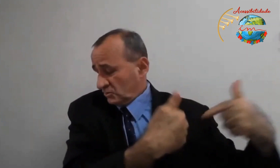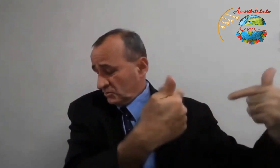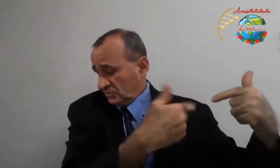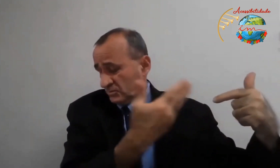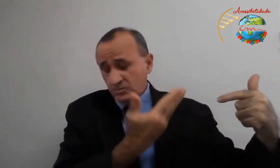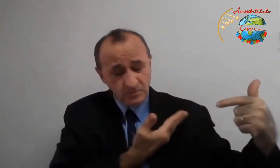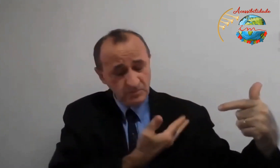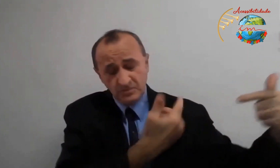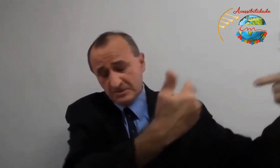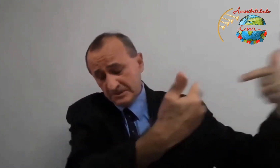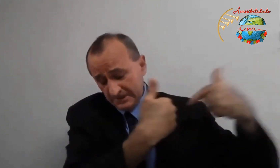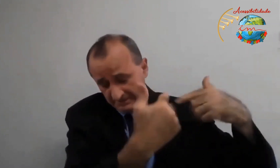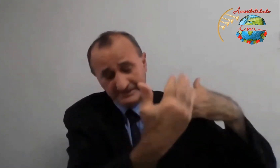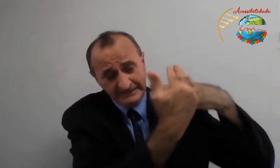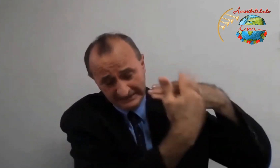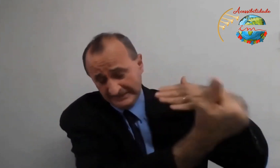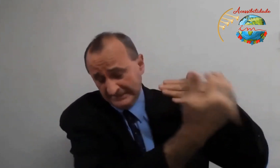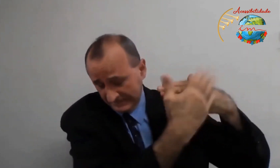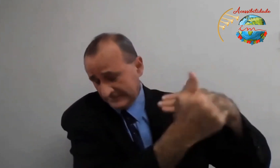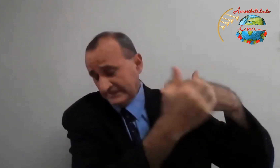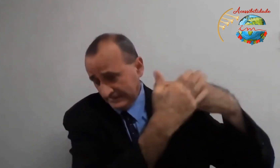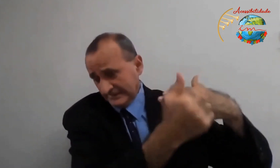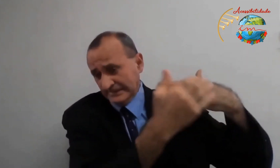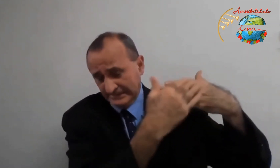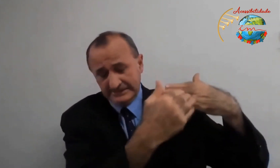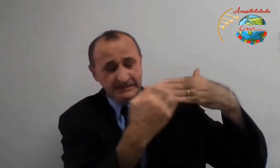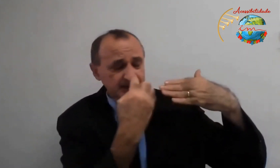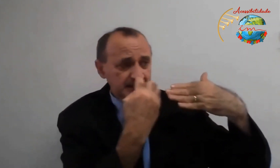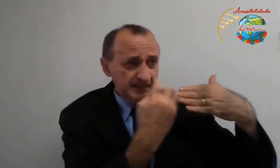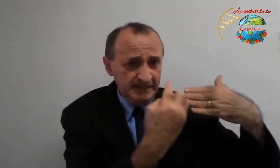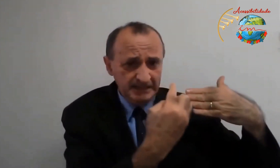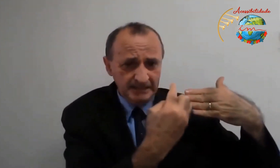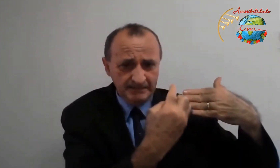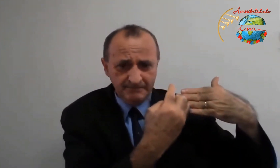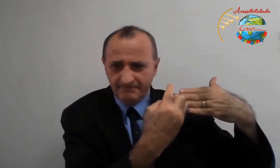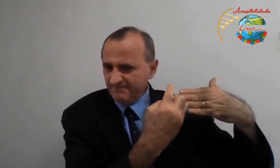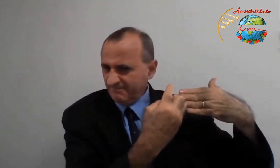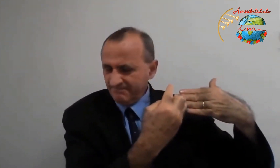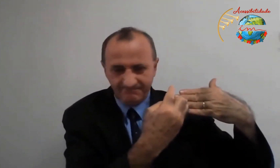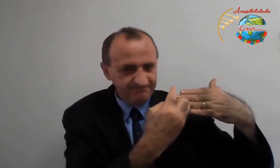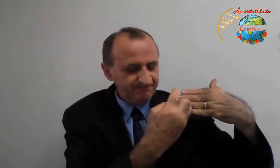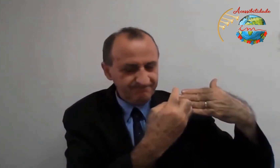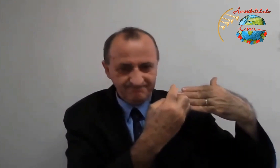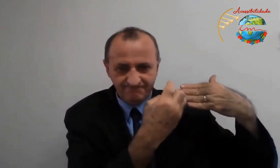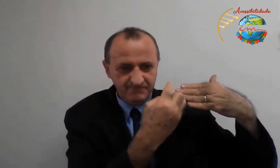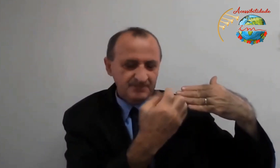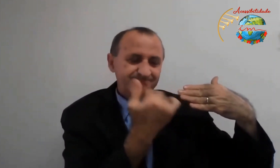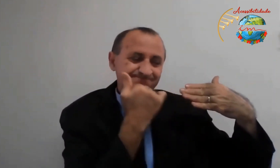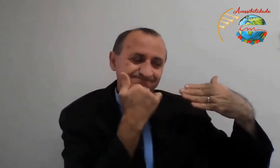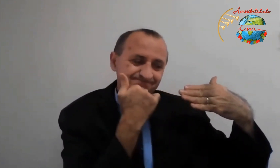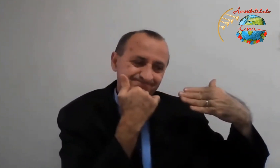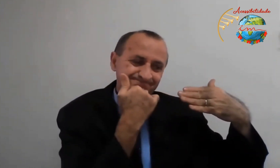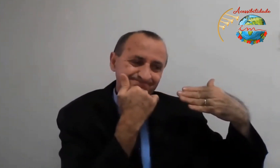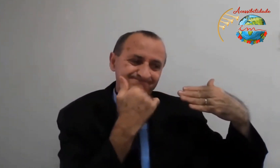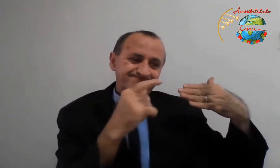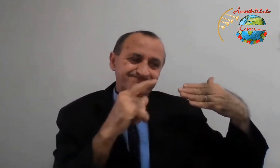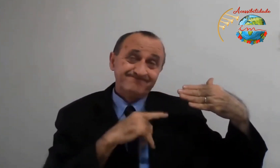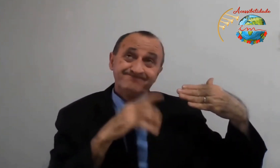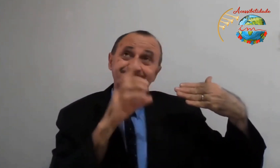vem tantas batalhas, convites, querendo nos atrair para esse mundo. Mas olha,